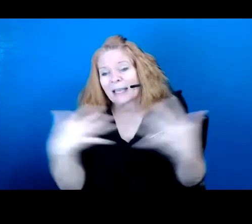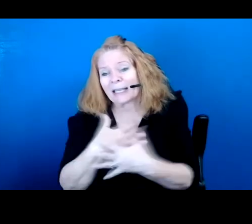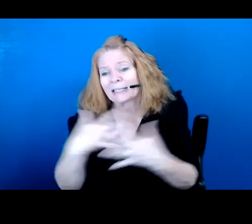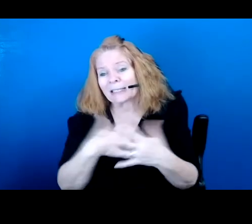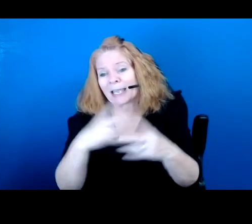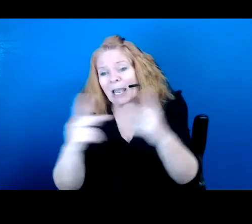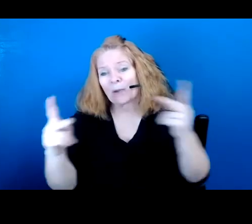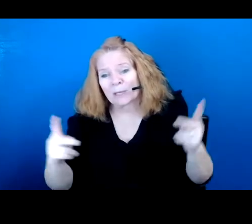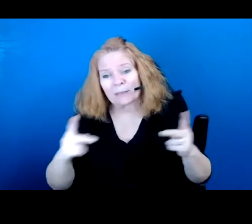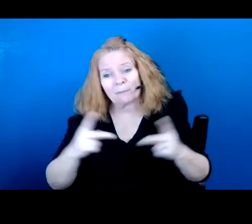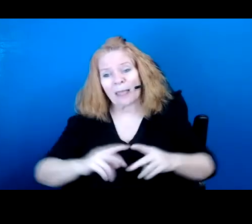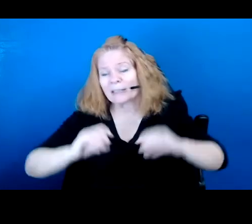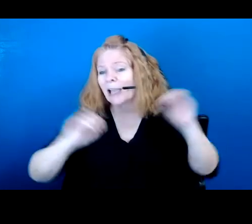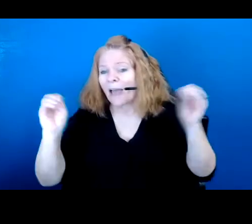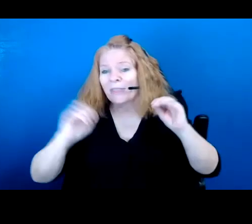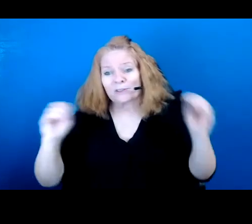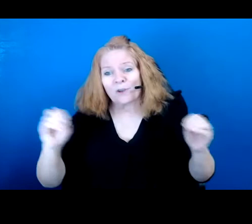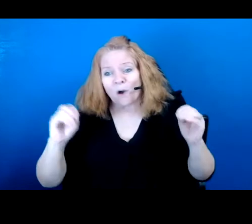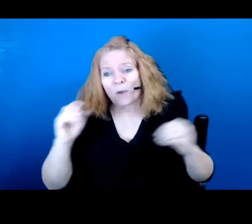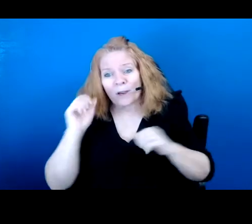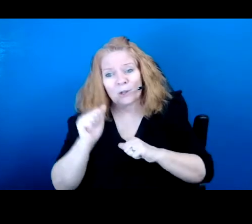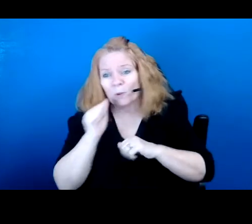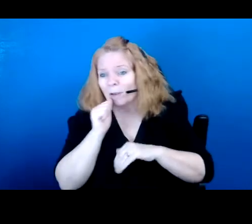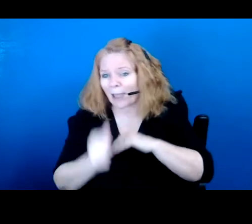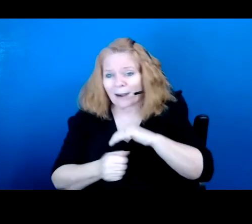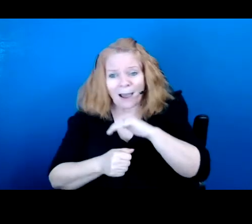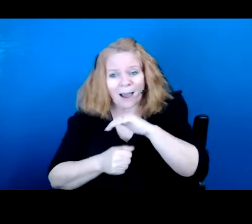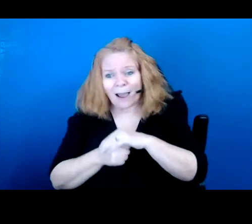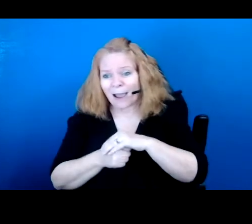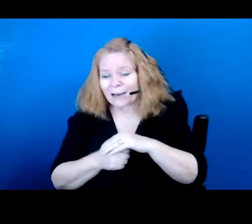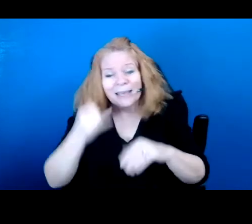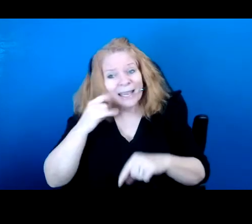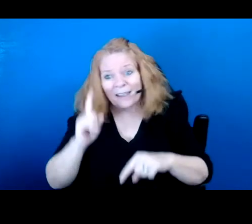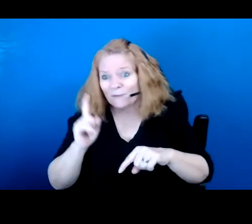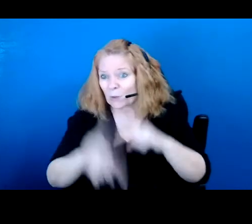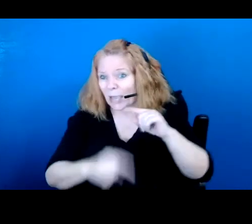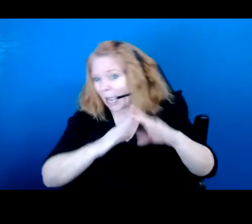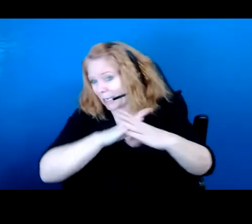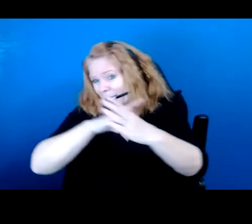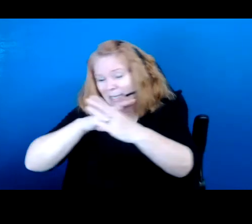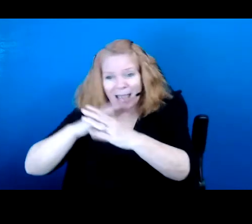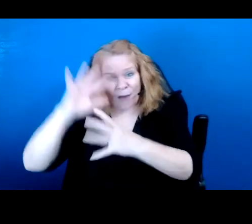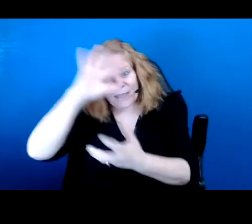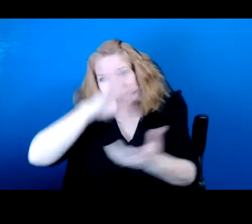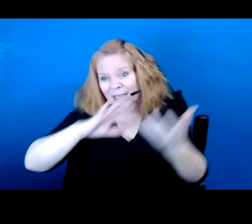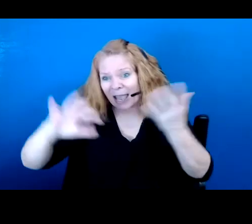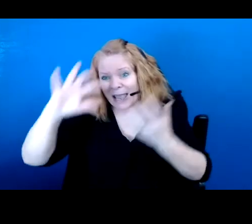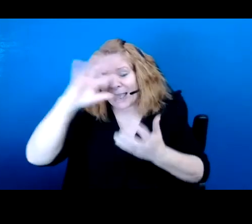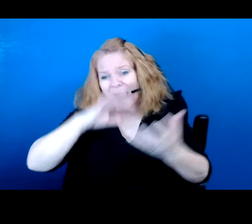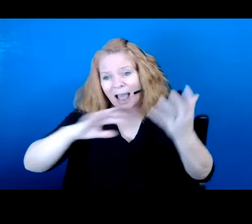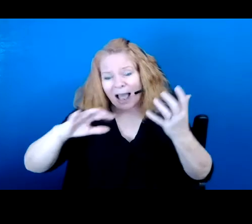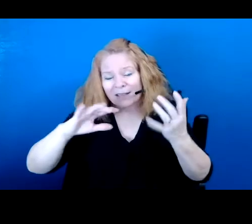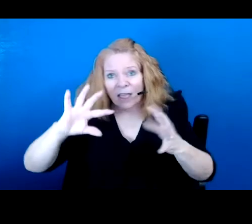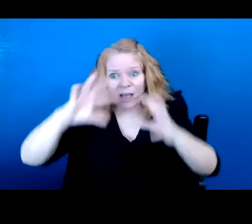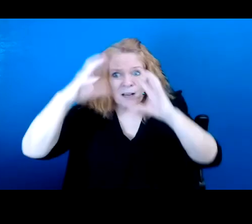cuando el mundo sea posible y sientas que no puedes escuchar cuando haya